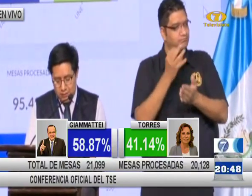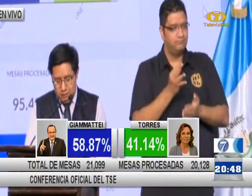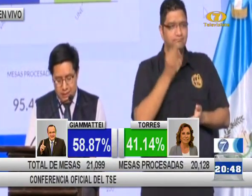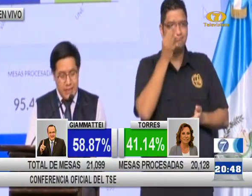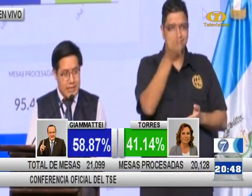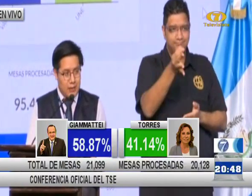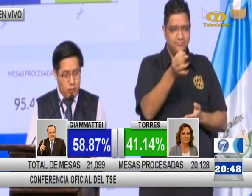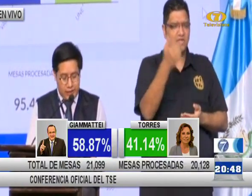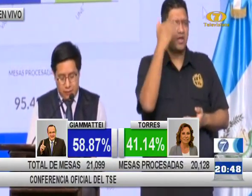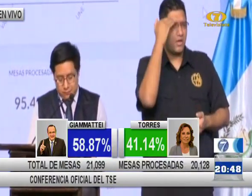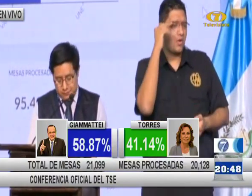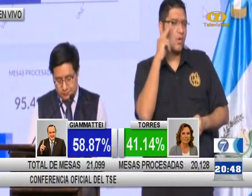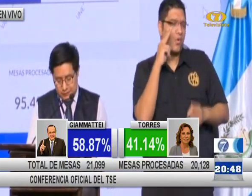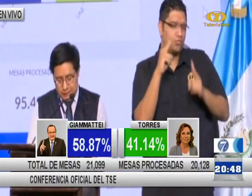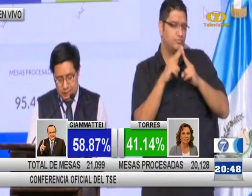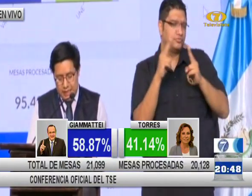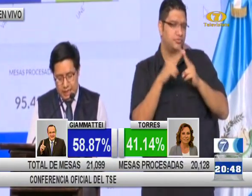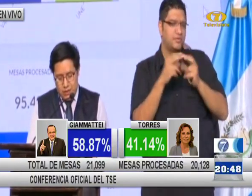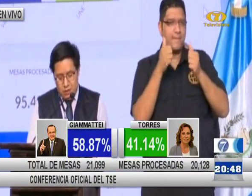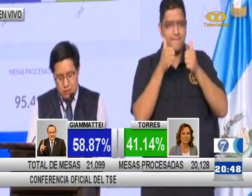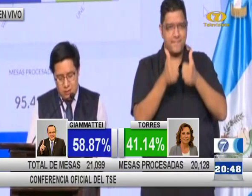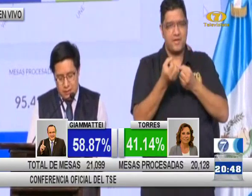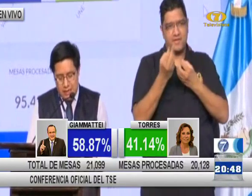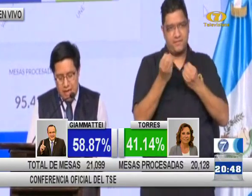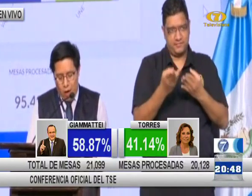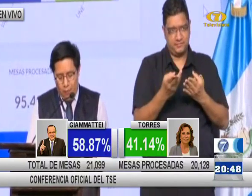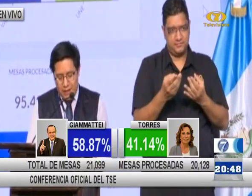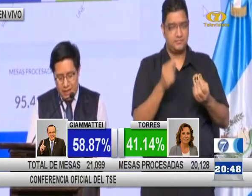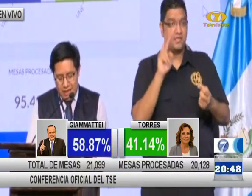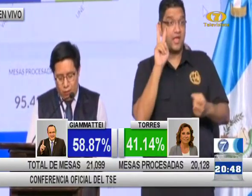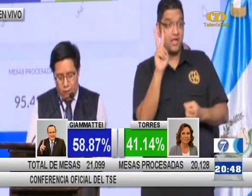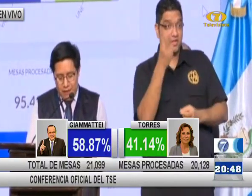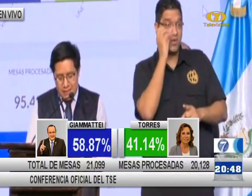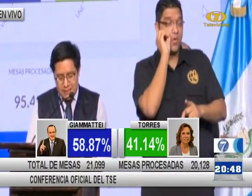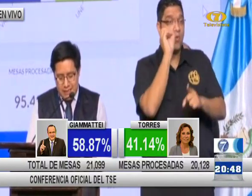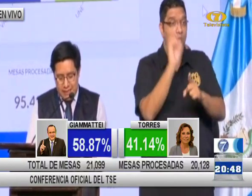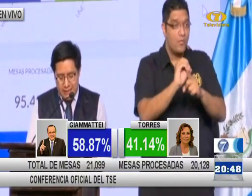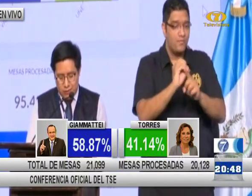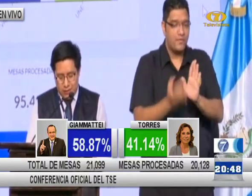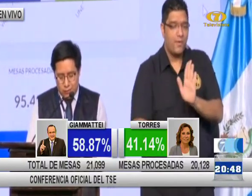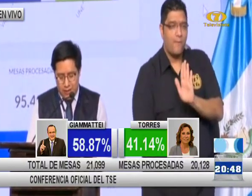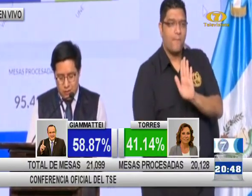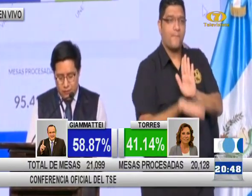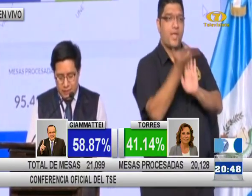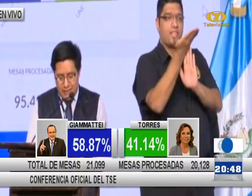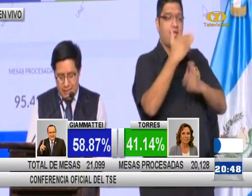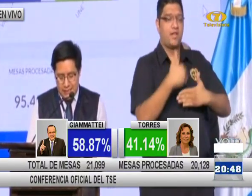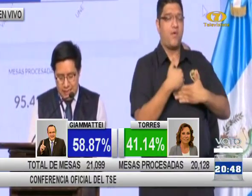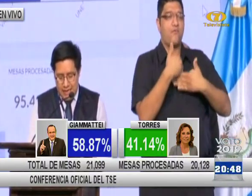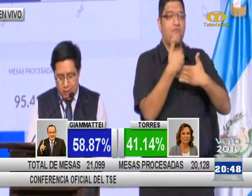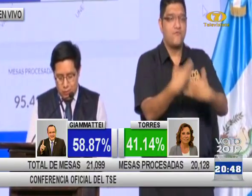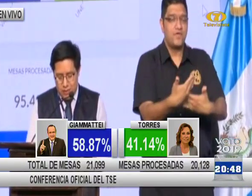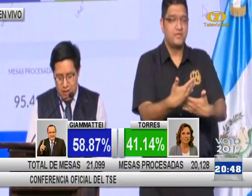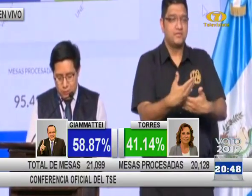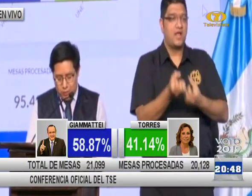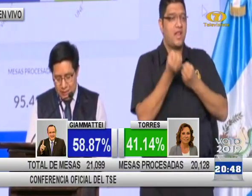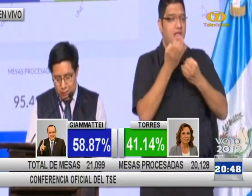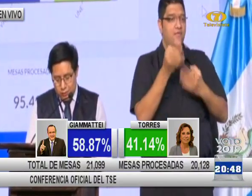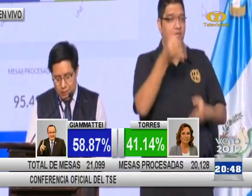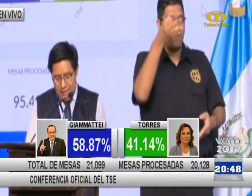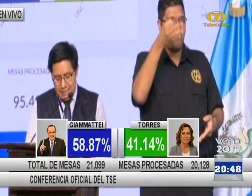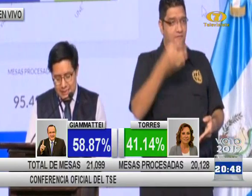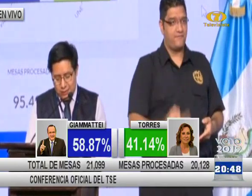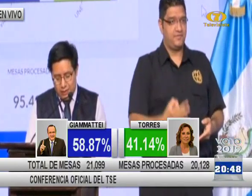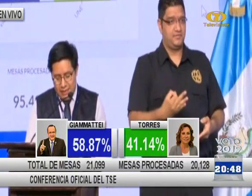de votación y el conteo. Y 2. Aumentar la confianza en los resultados oficiales anunciados por